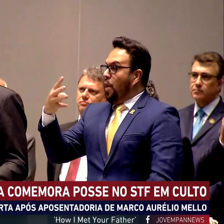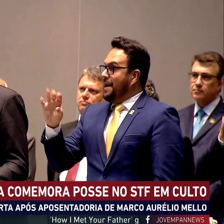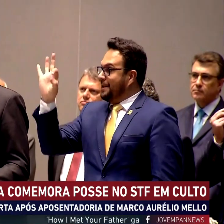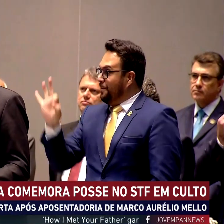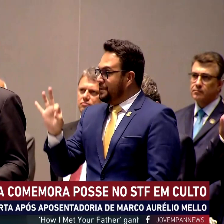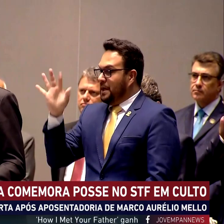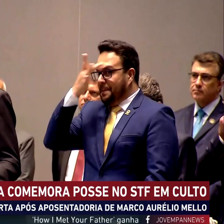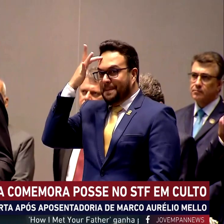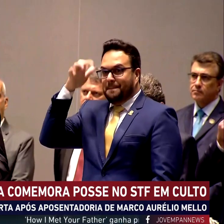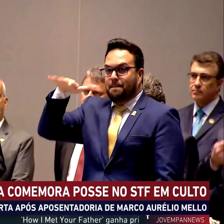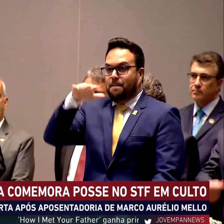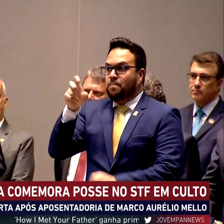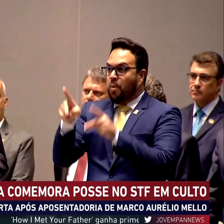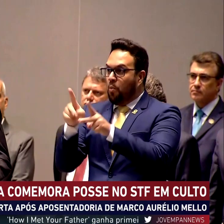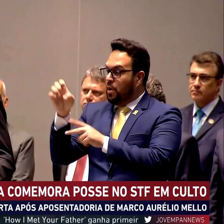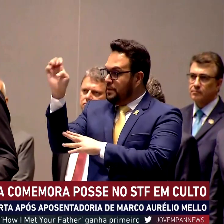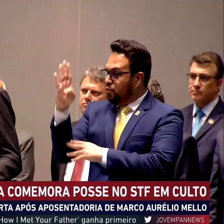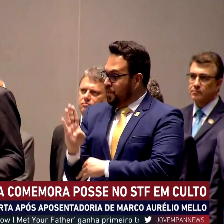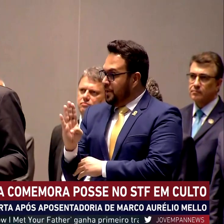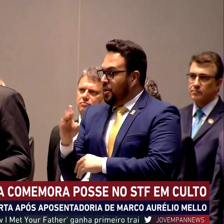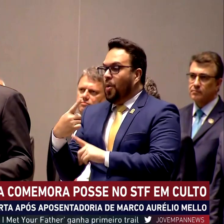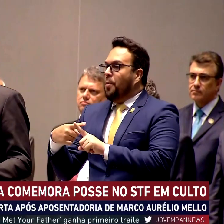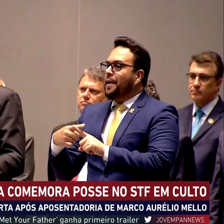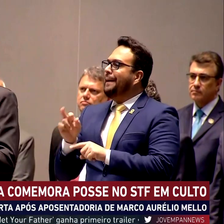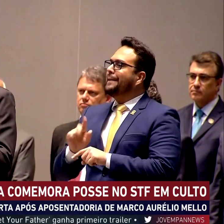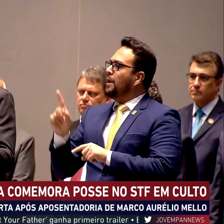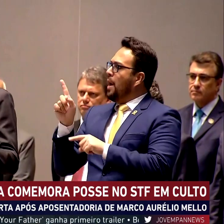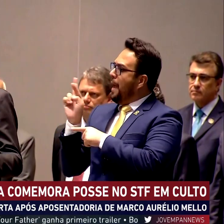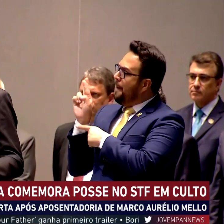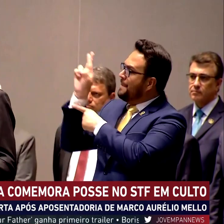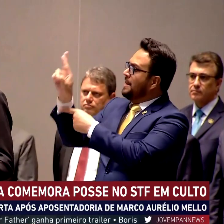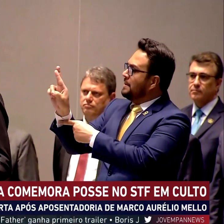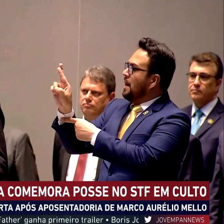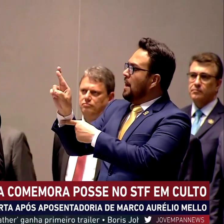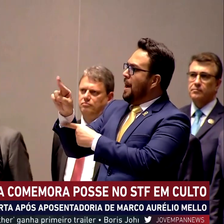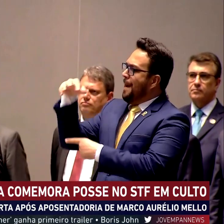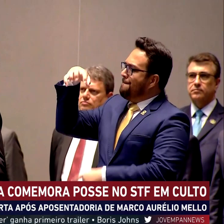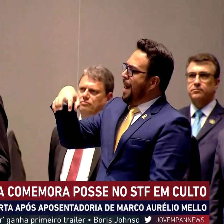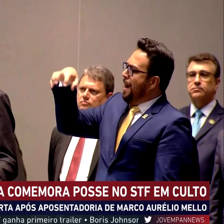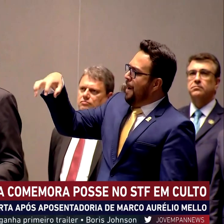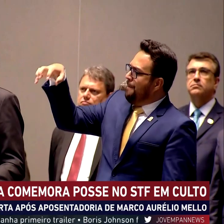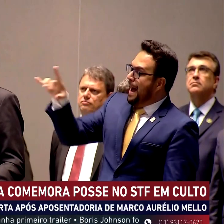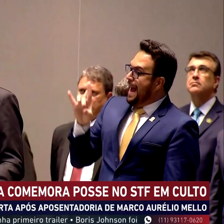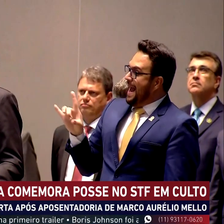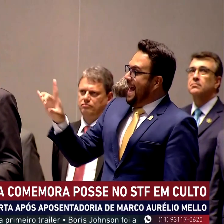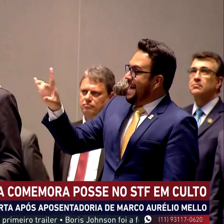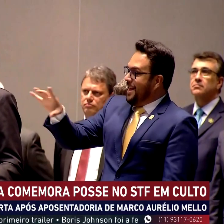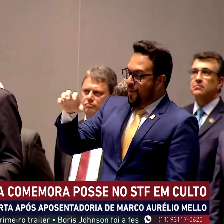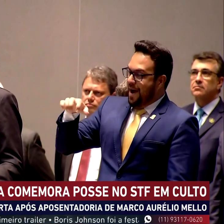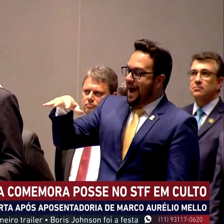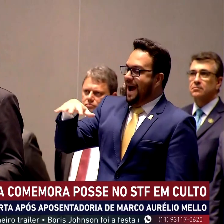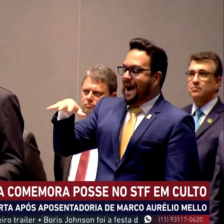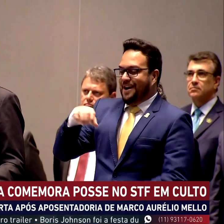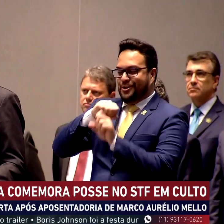Bolsonaro reafirmou que Mendonça representa uma renovação no STF e ainda falou sobre o compromisso da